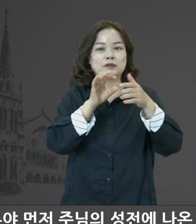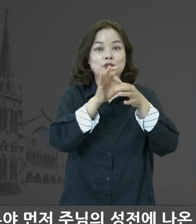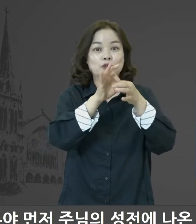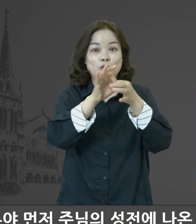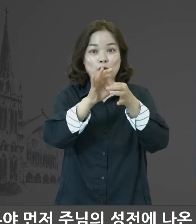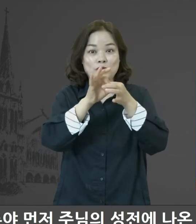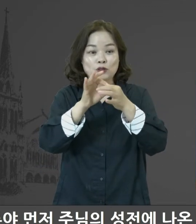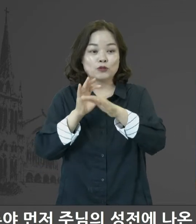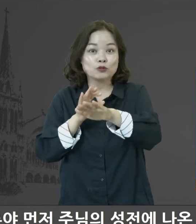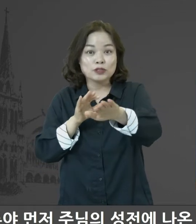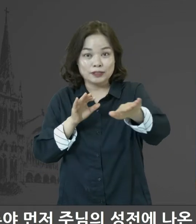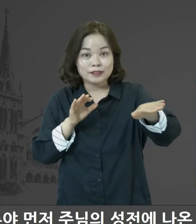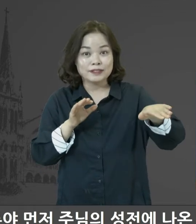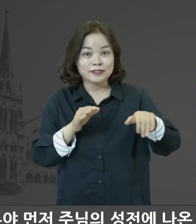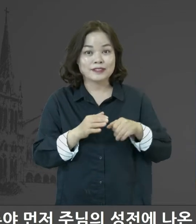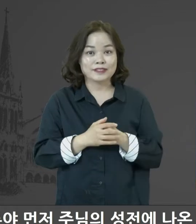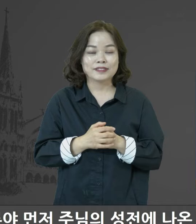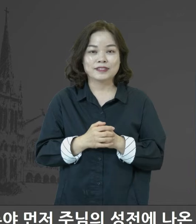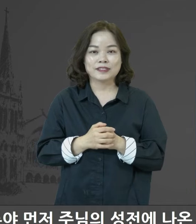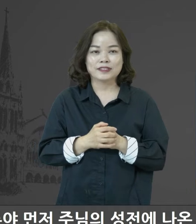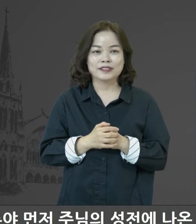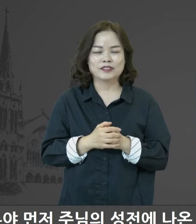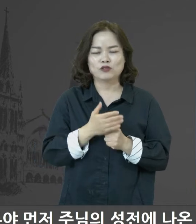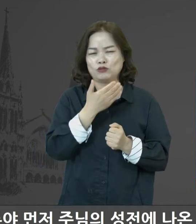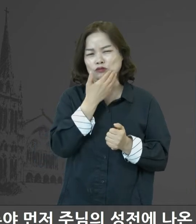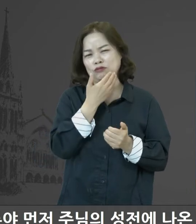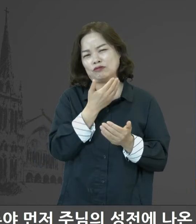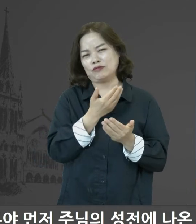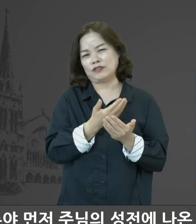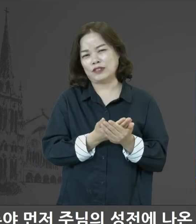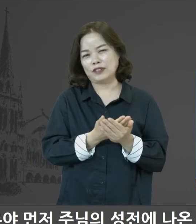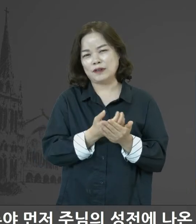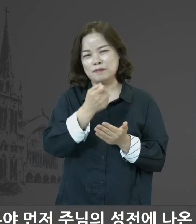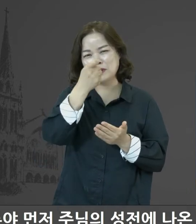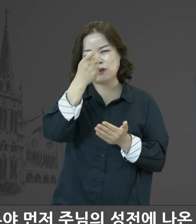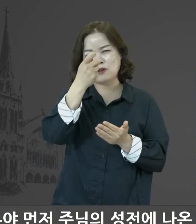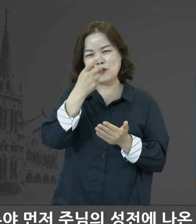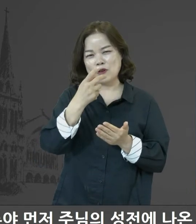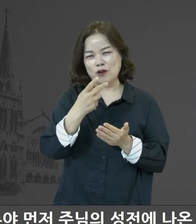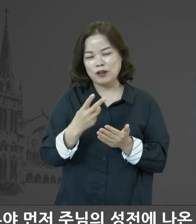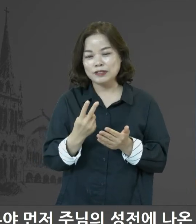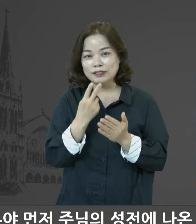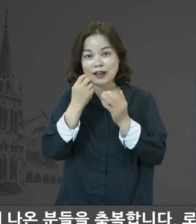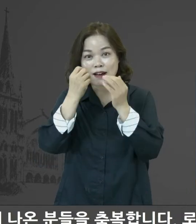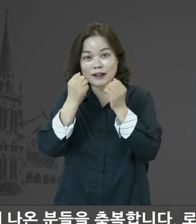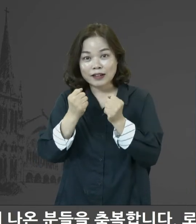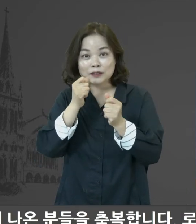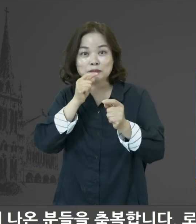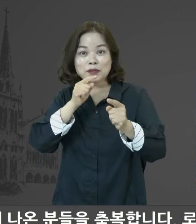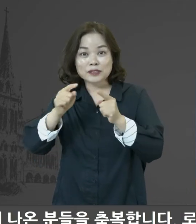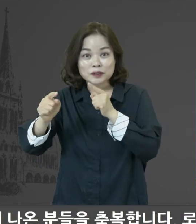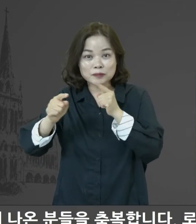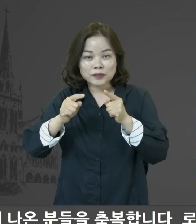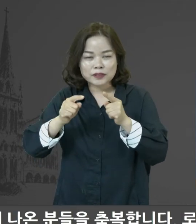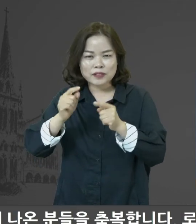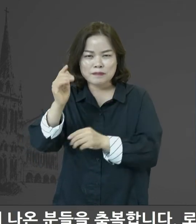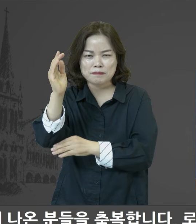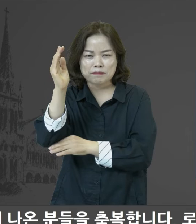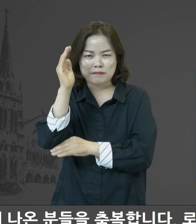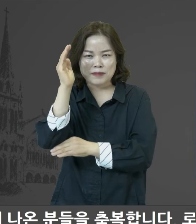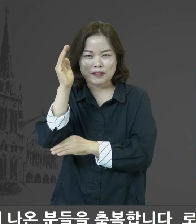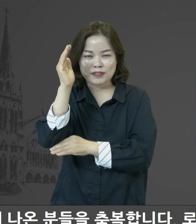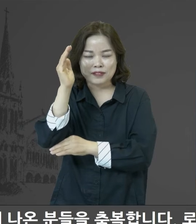통해서 우리는 아주 중요한 몇 가지의 살아계신 하나님의 말씀의